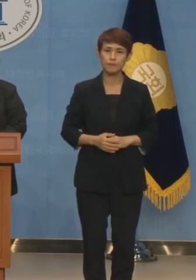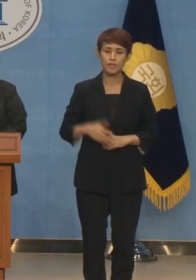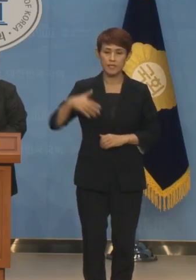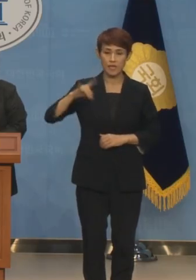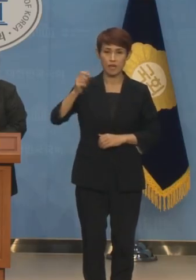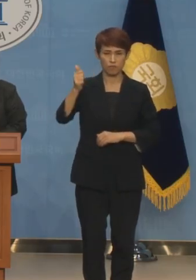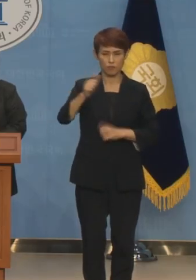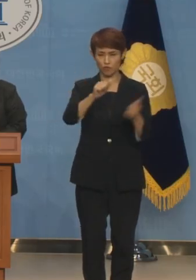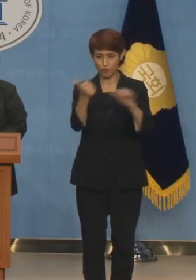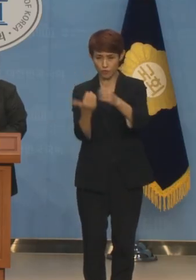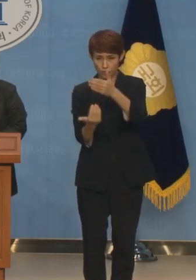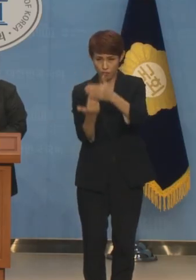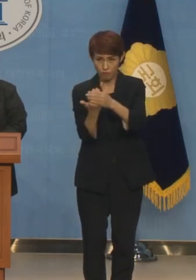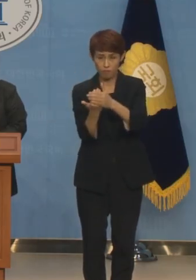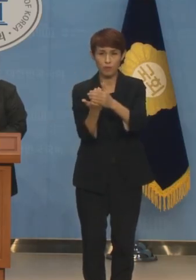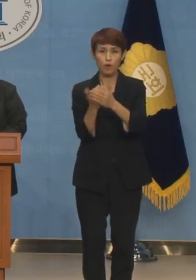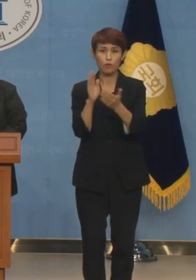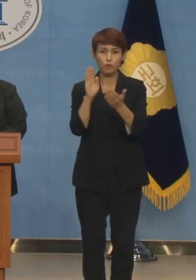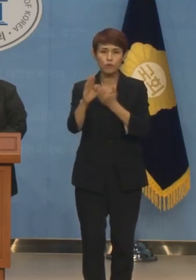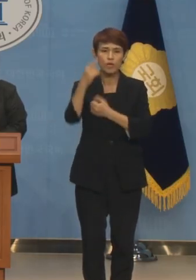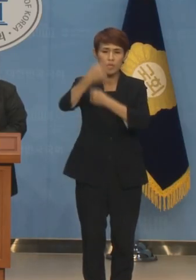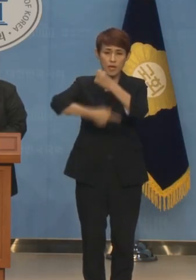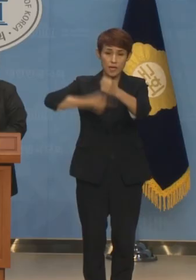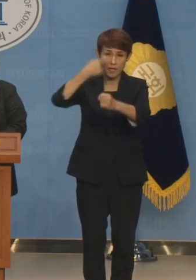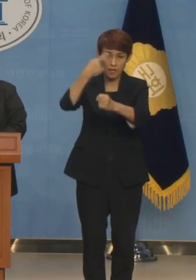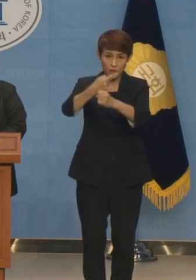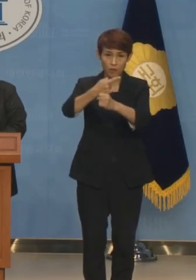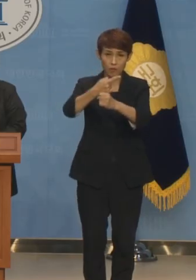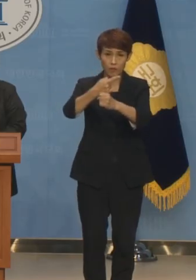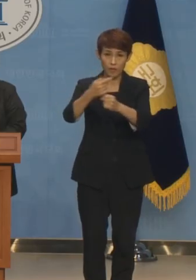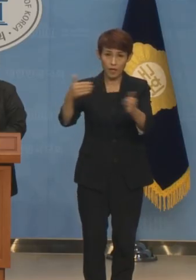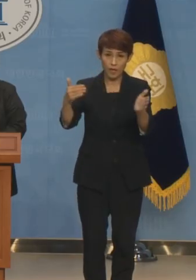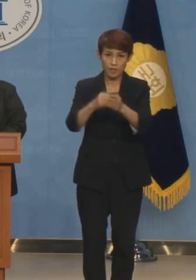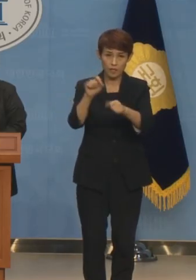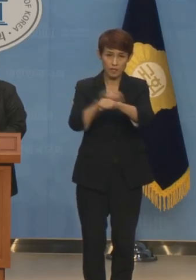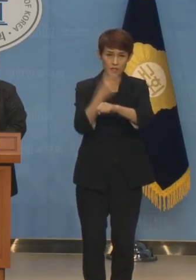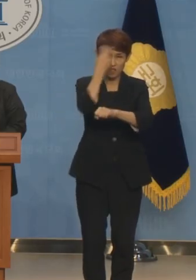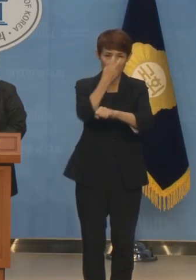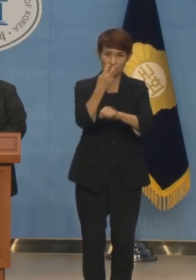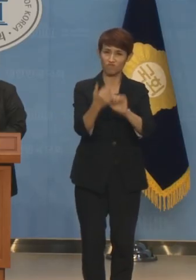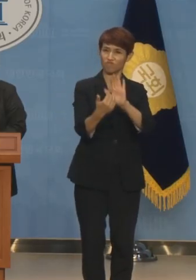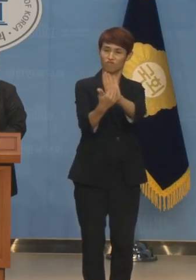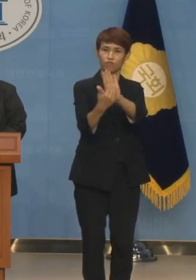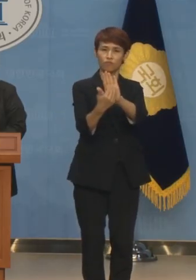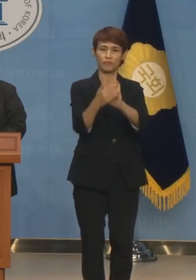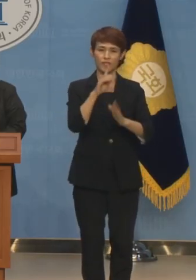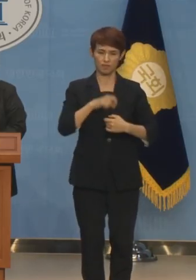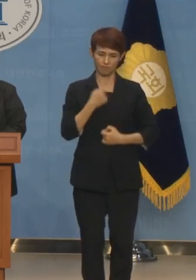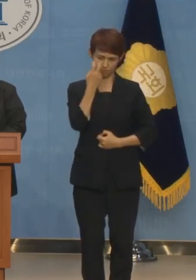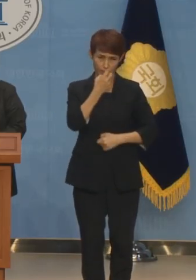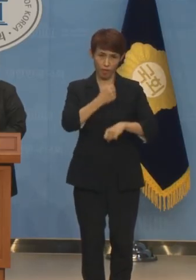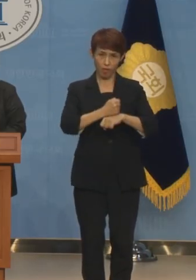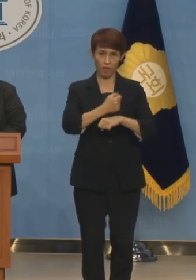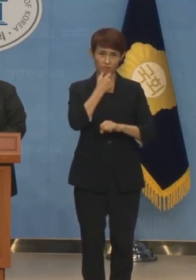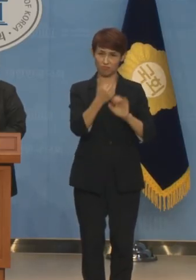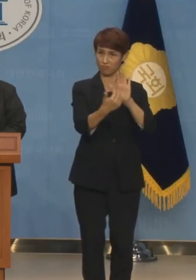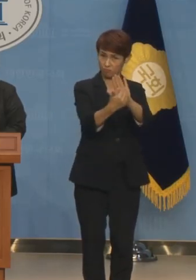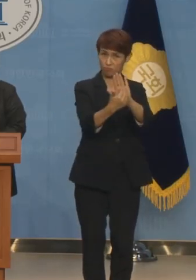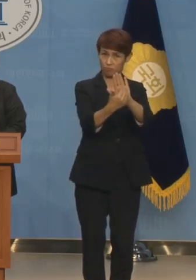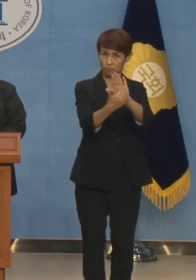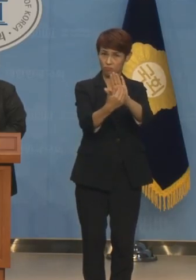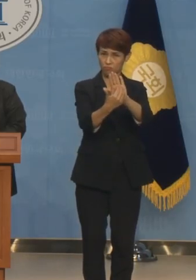최상병이 사망한 날로부터 1년이 될 때까지 특검도 외면, 진실을 밝히는 것도